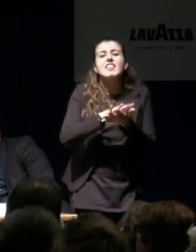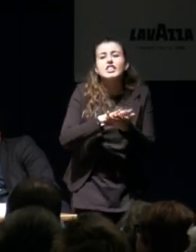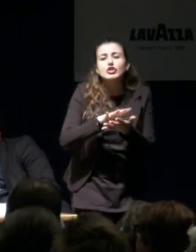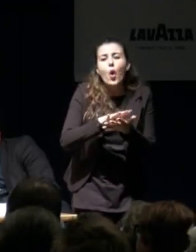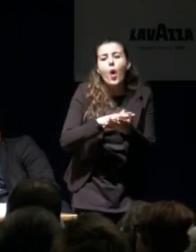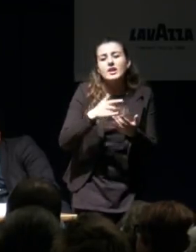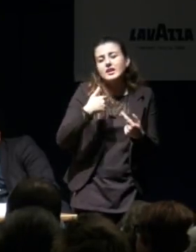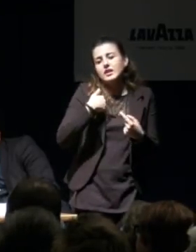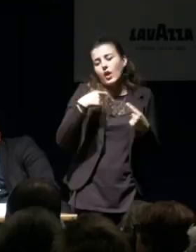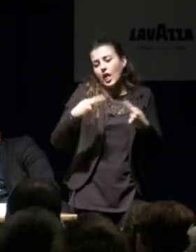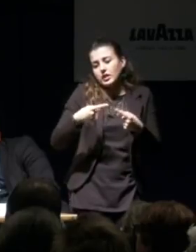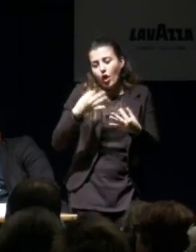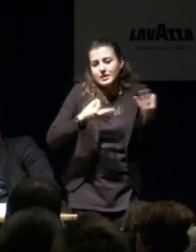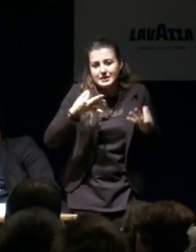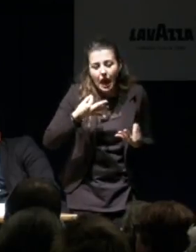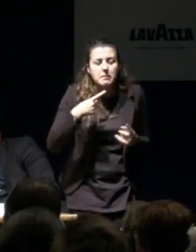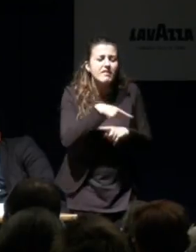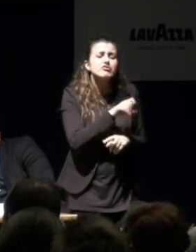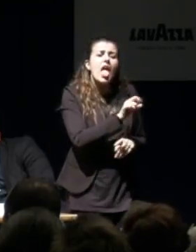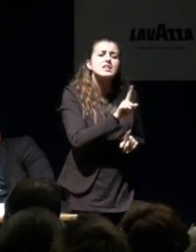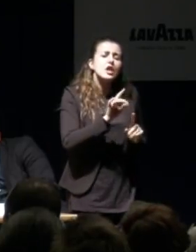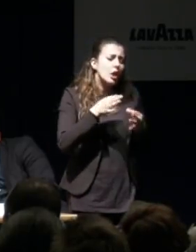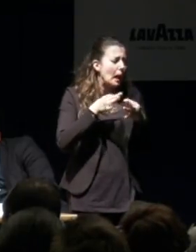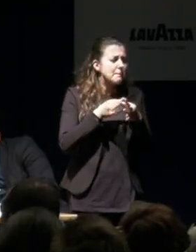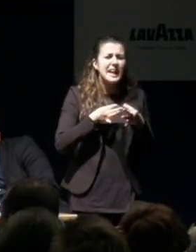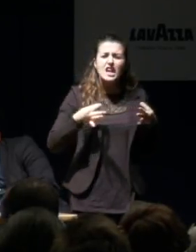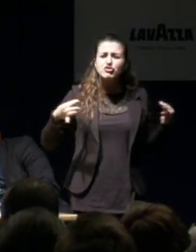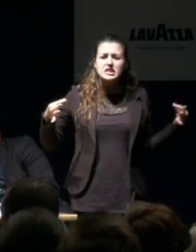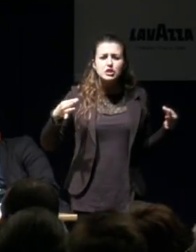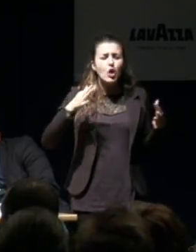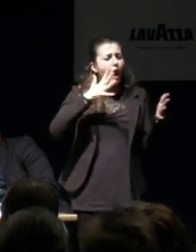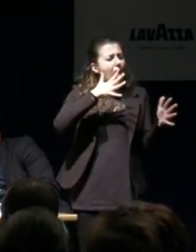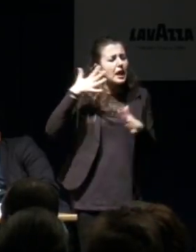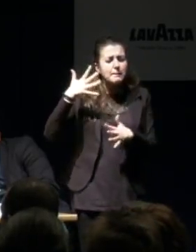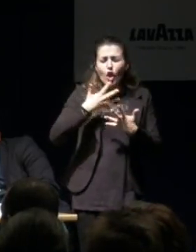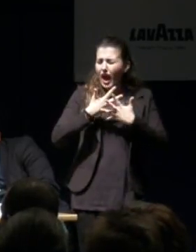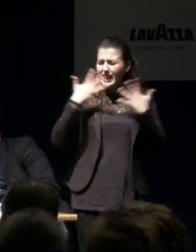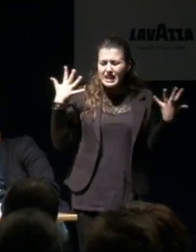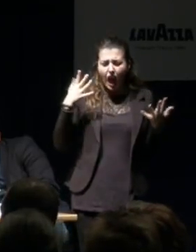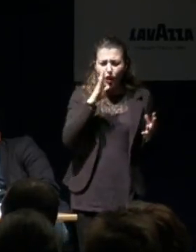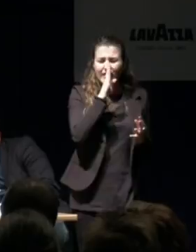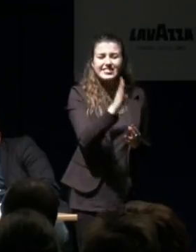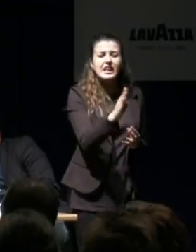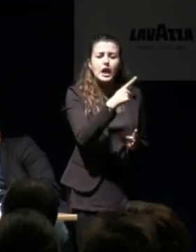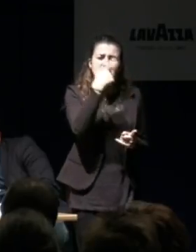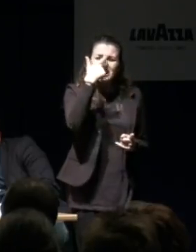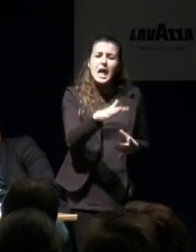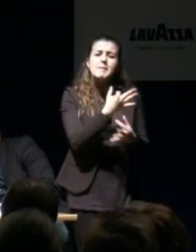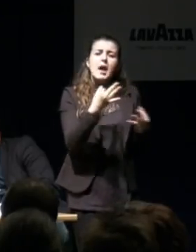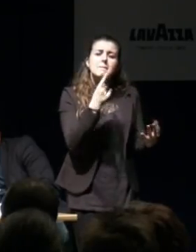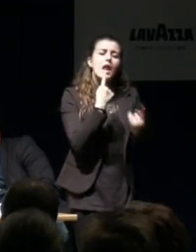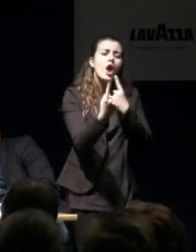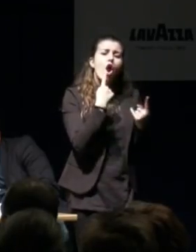lui era preciso limpido però come dire sapeva dialogare